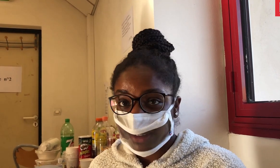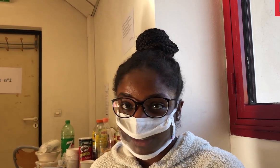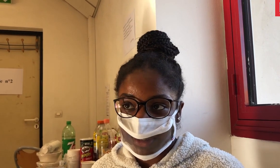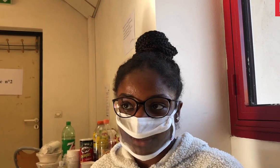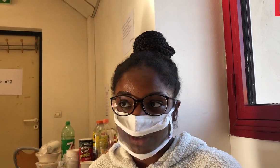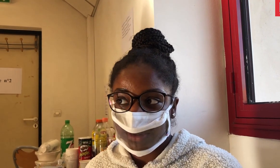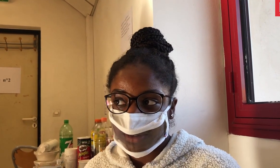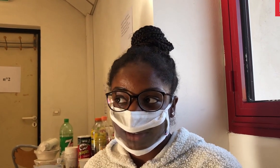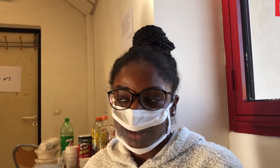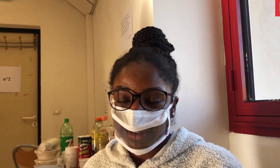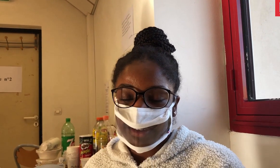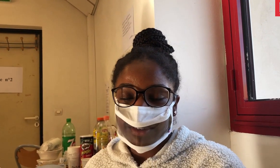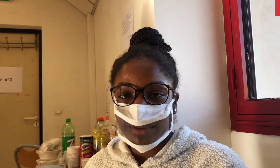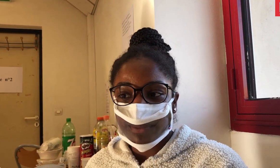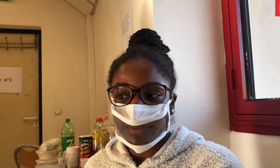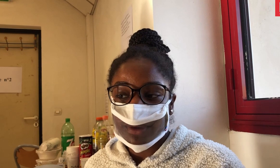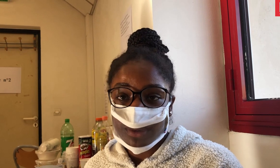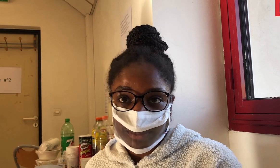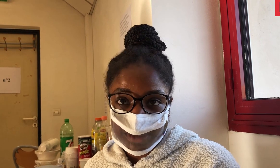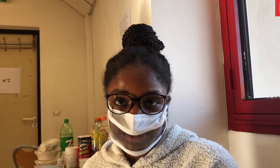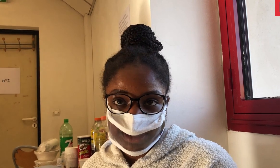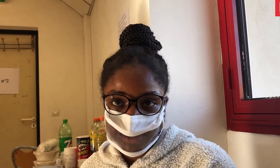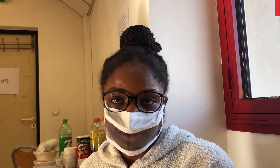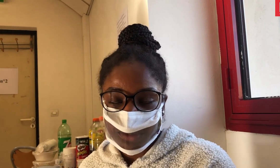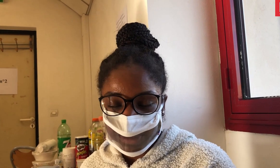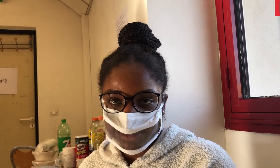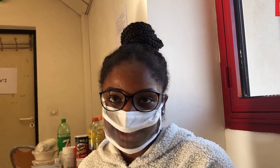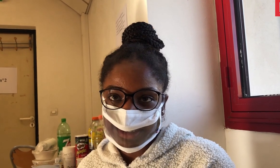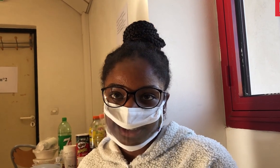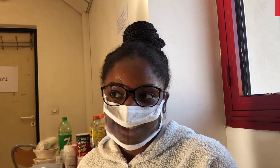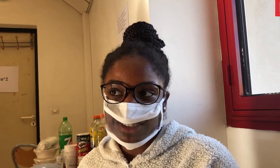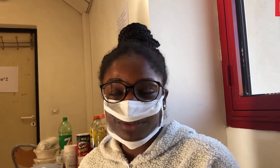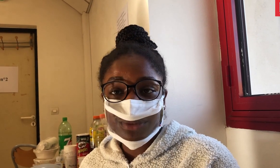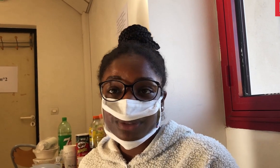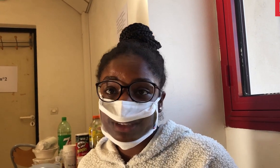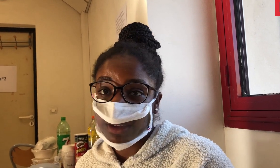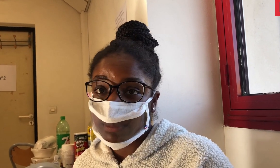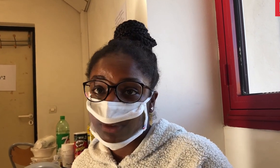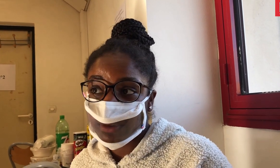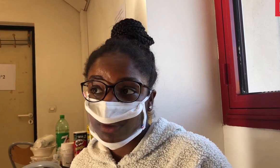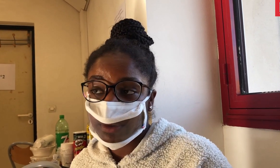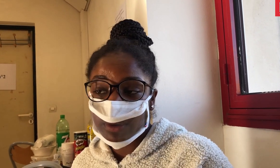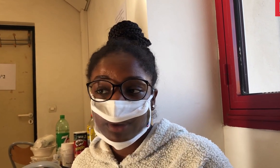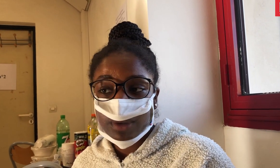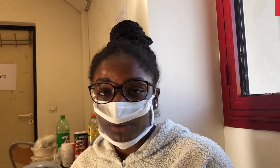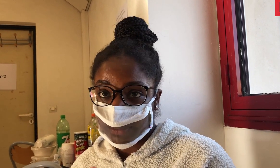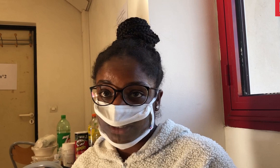étant aide-soignante, en lui parlant de ça, j'ai vu que c'était important dans le